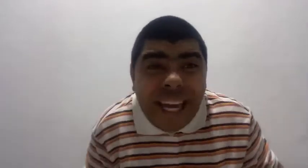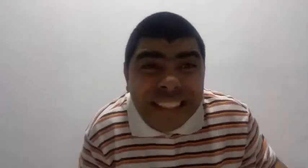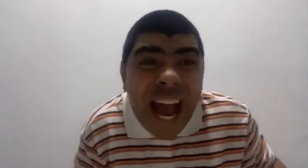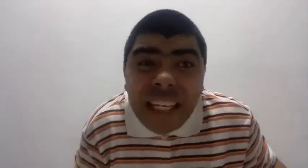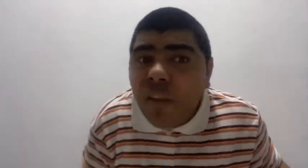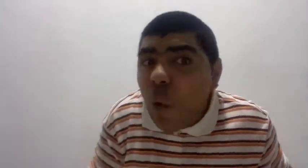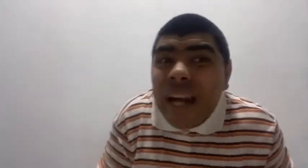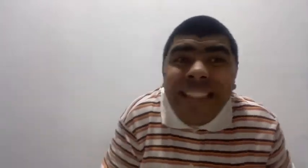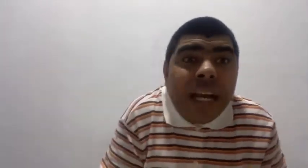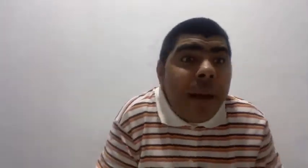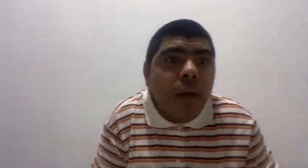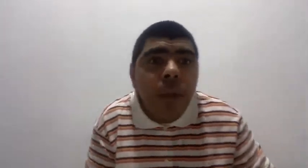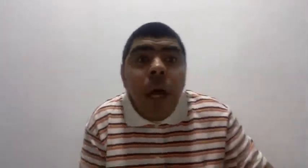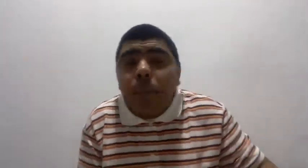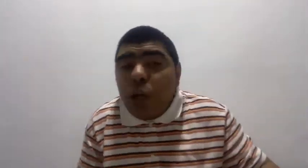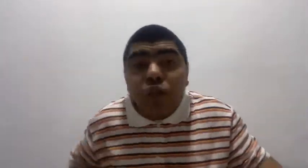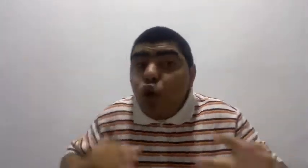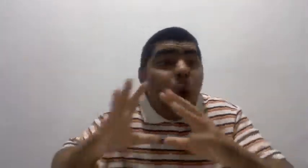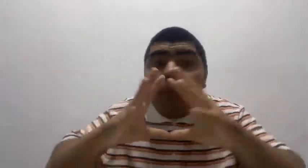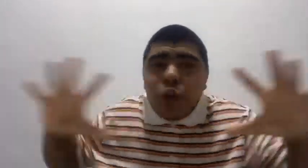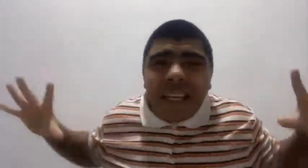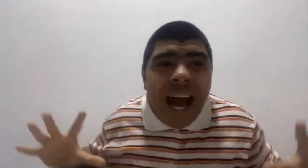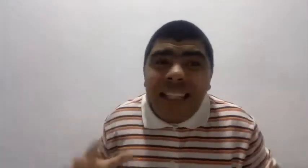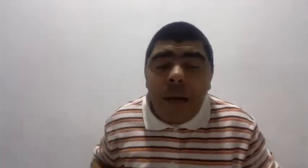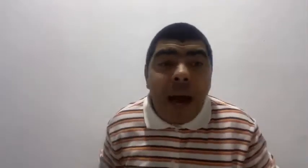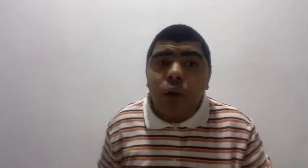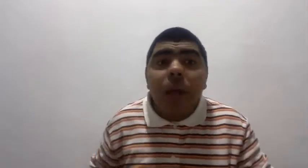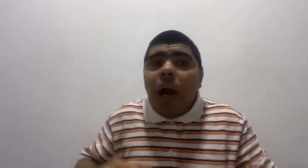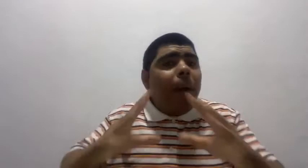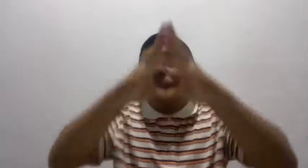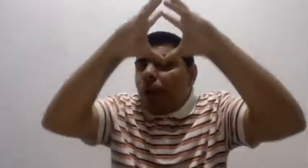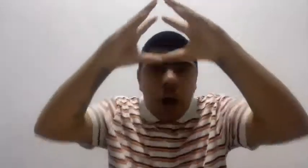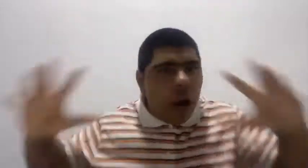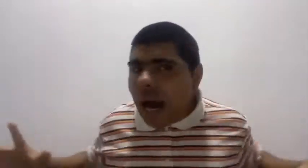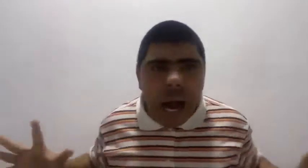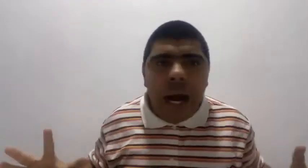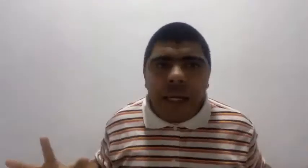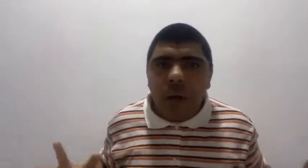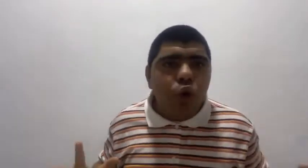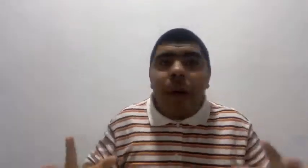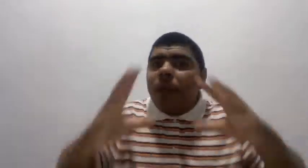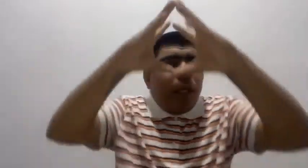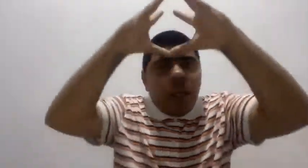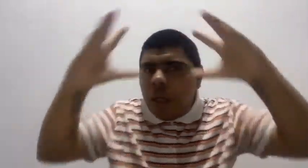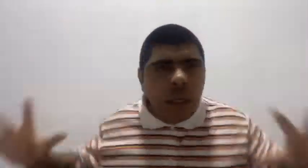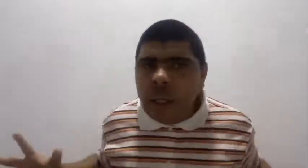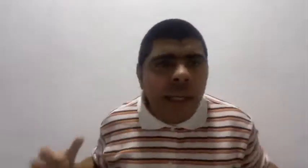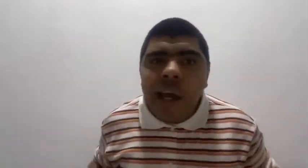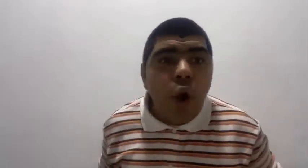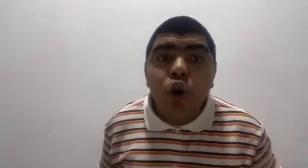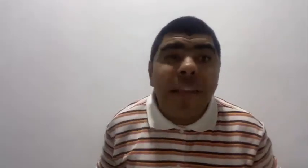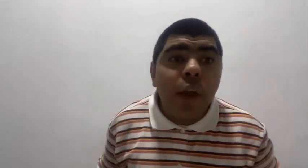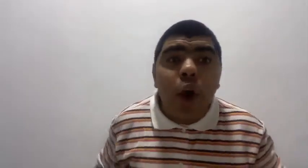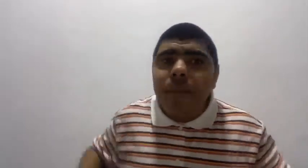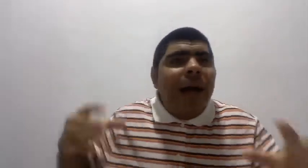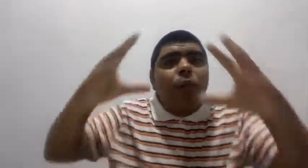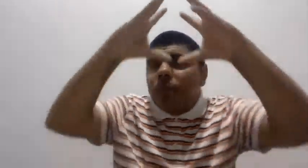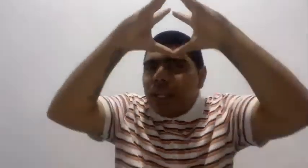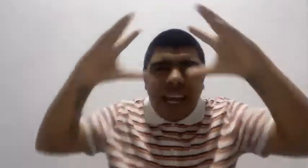esa área fuerte, hermano. Por eso no hablo de nadie, hermano. Amén. Aleluya. Y le oro a Dios, hermano. Y le